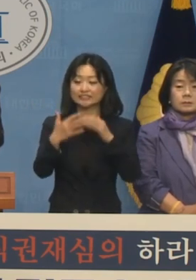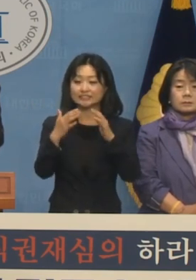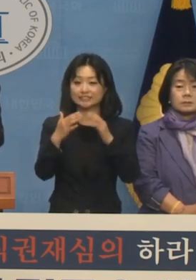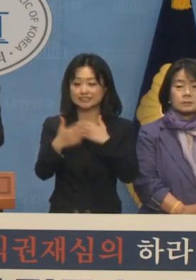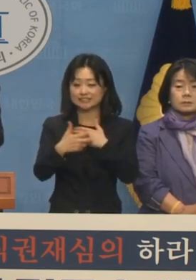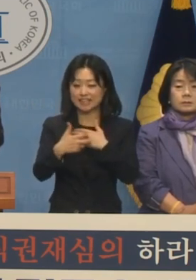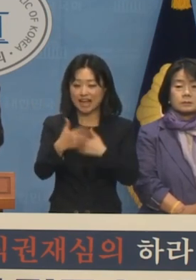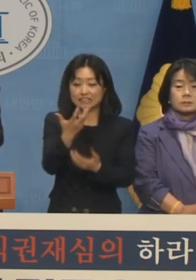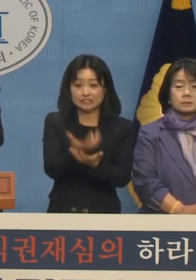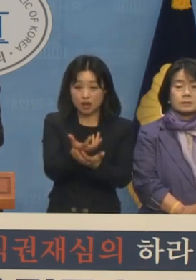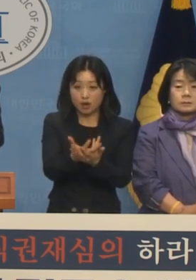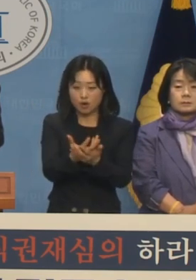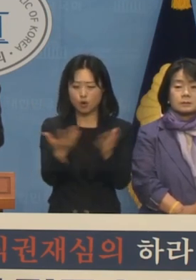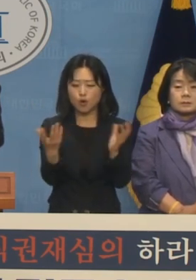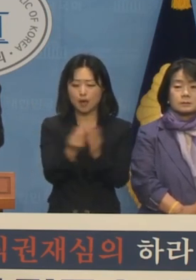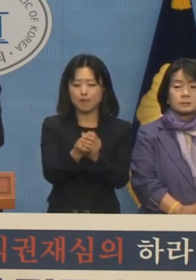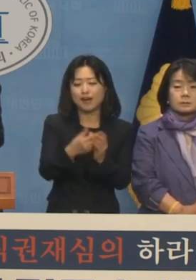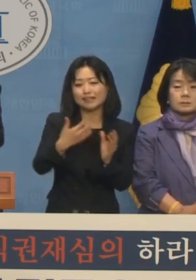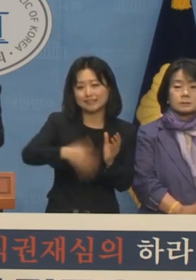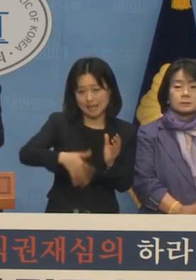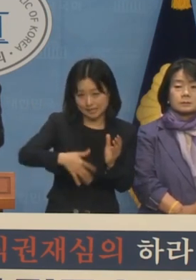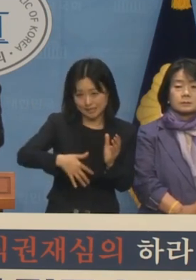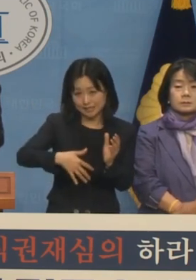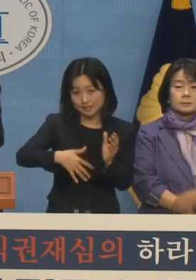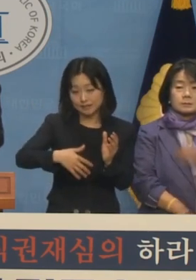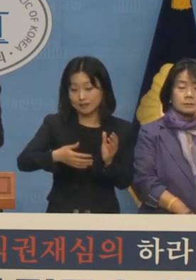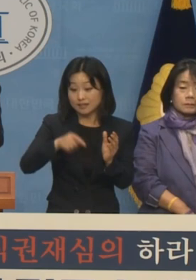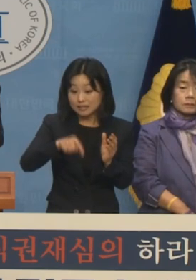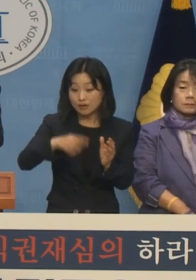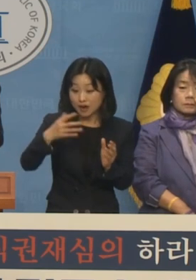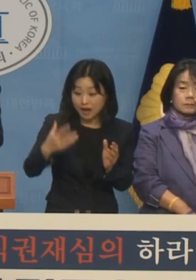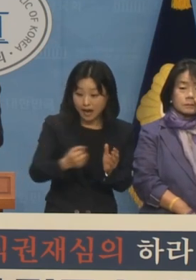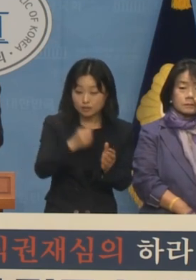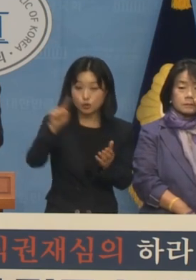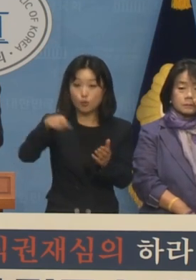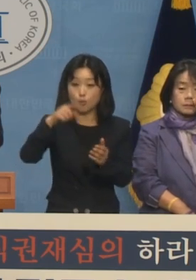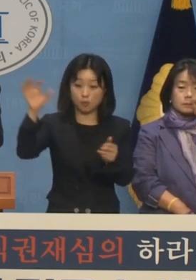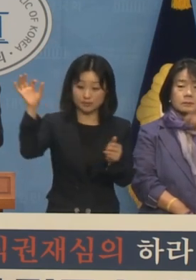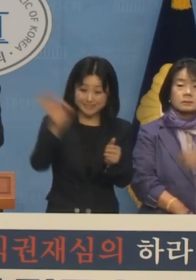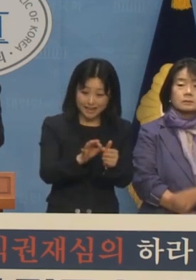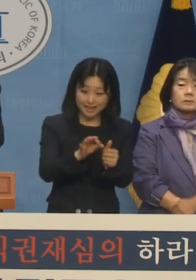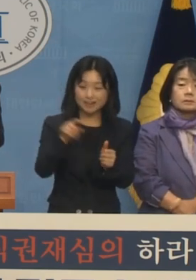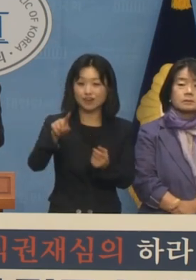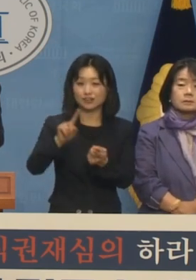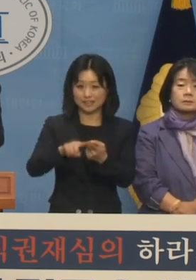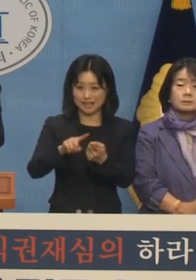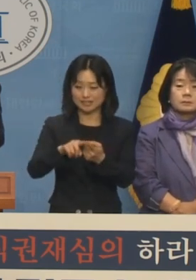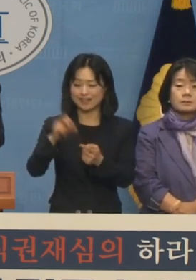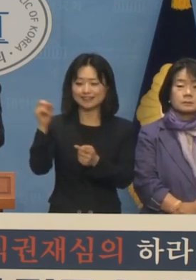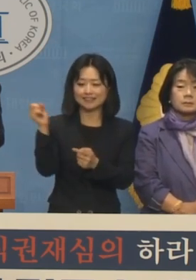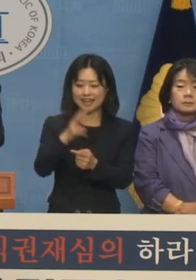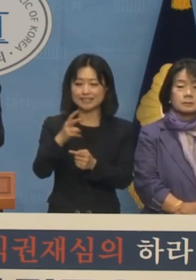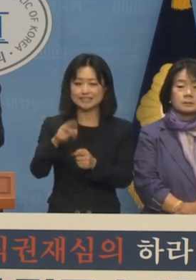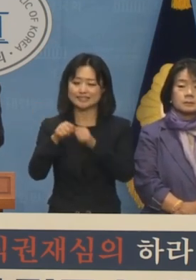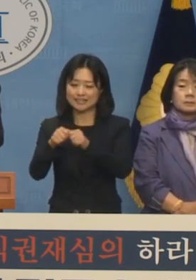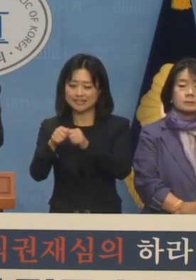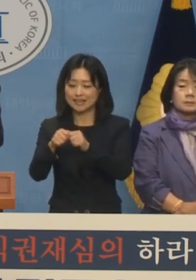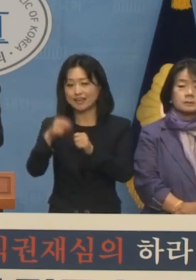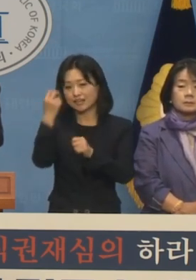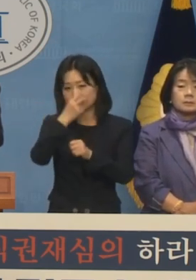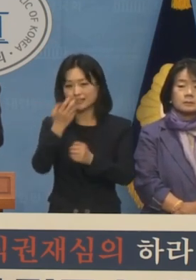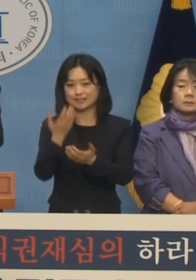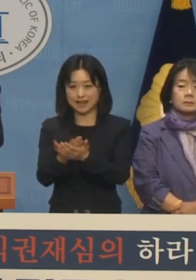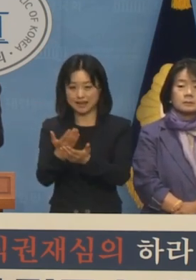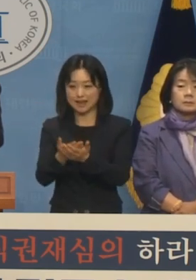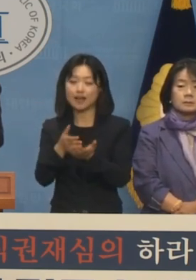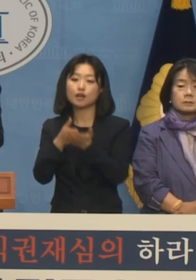가지고 밀어붙인 배보상 결정으로 국가의 책임이 끝나지 않았기 때문에 저희는 직권으로 재심의할